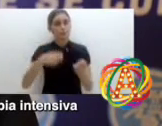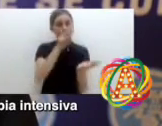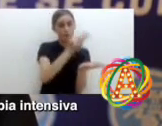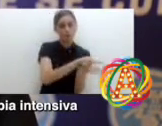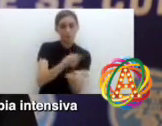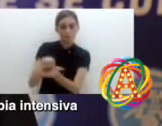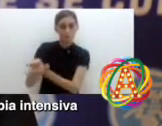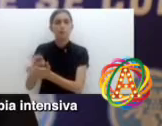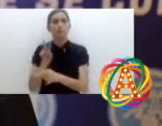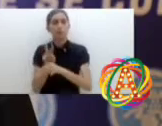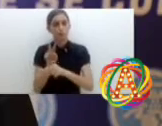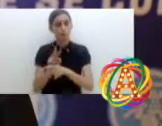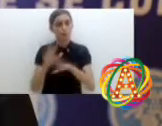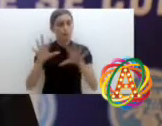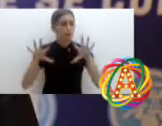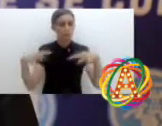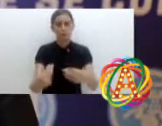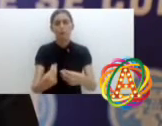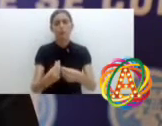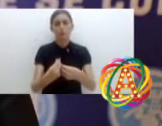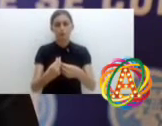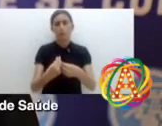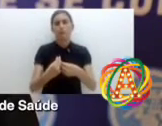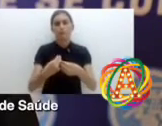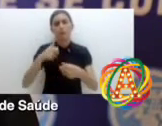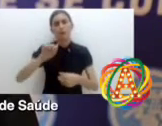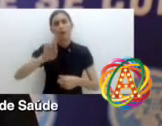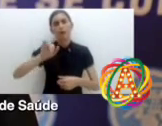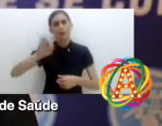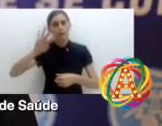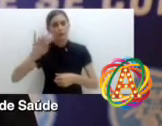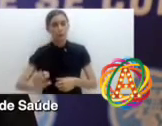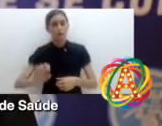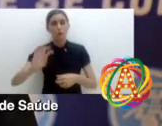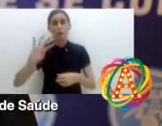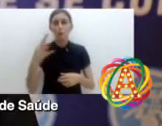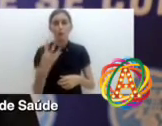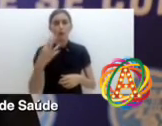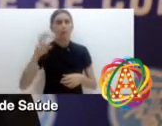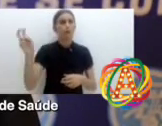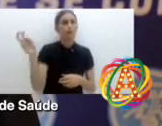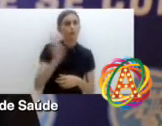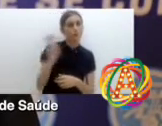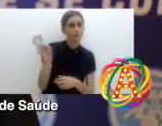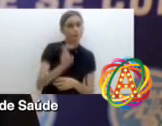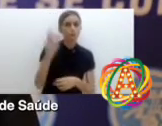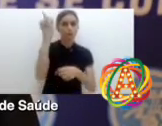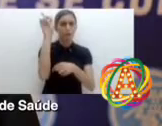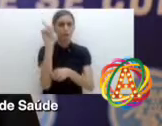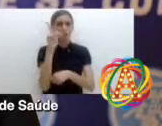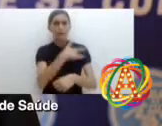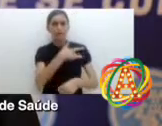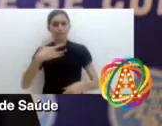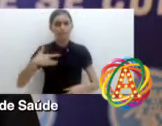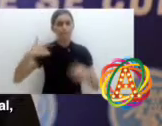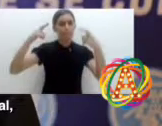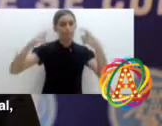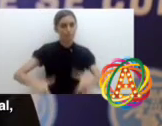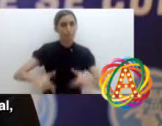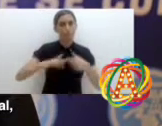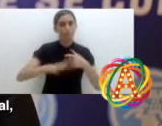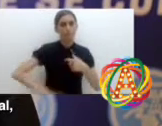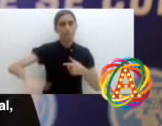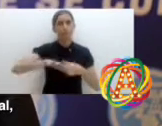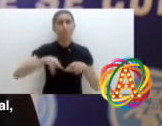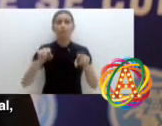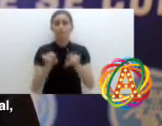terapia intensiva em toda a região do Agreste, compreendendo a 4ª, a 5ª Gerências Regionais de Saúde e ainda